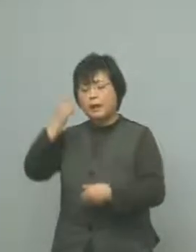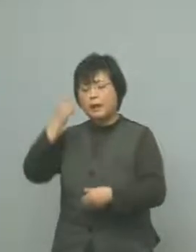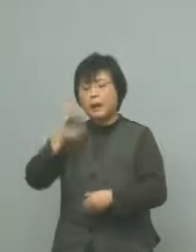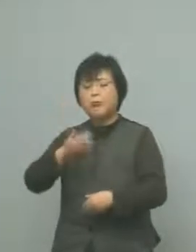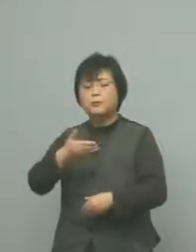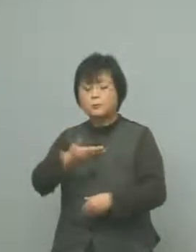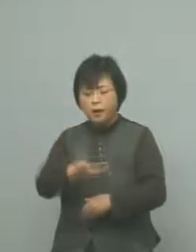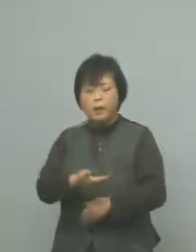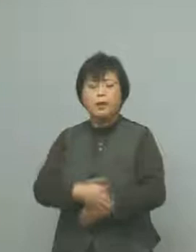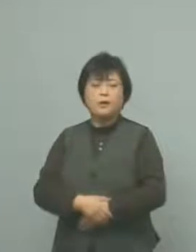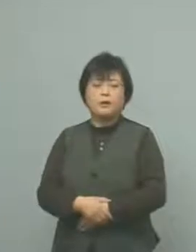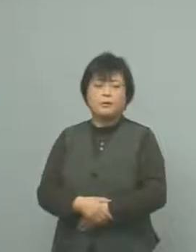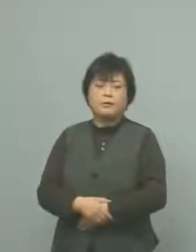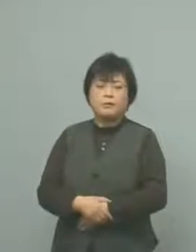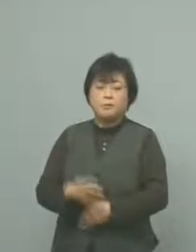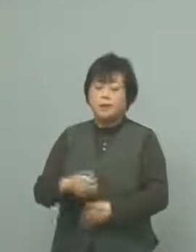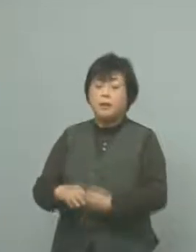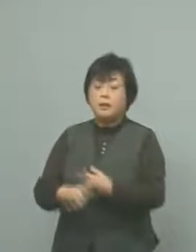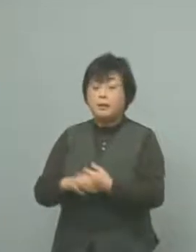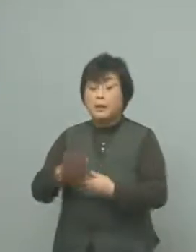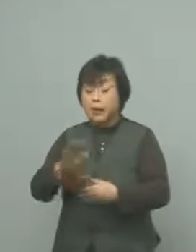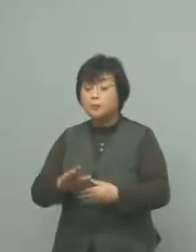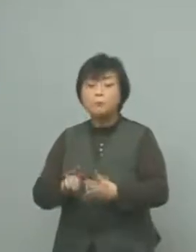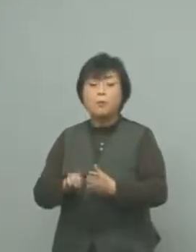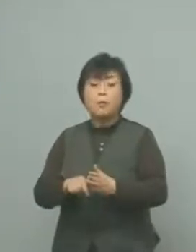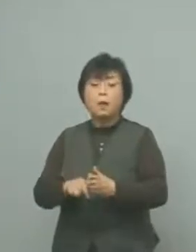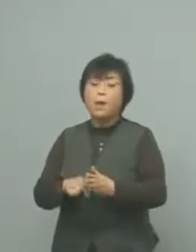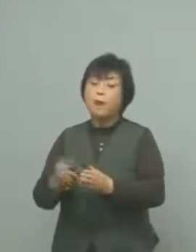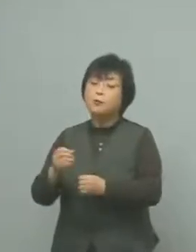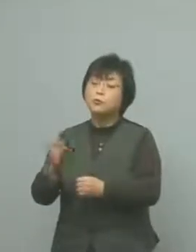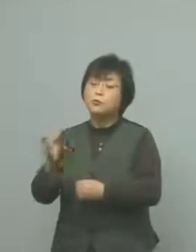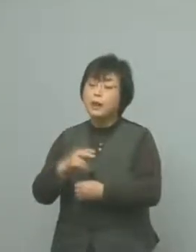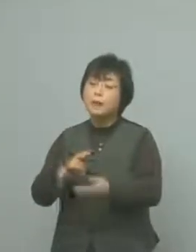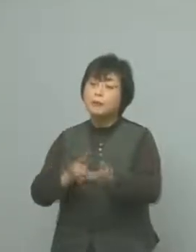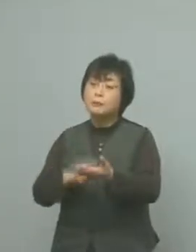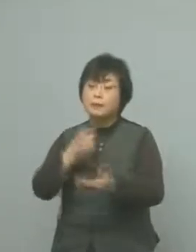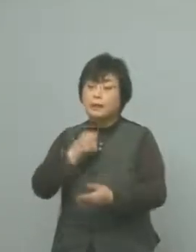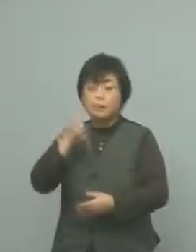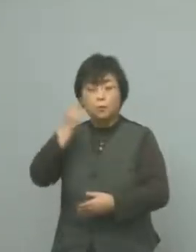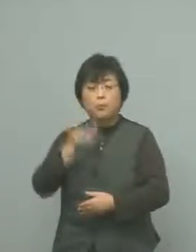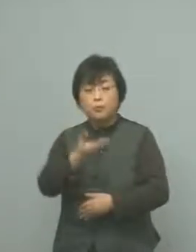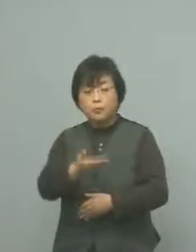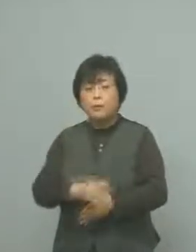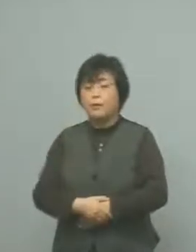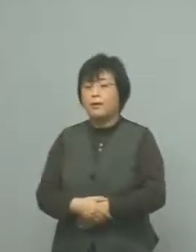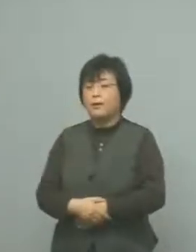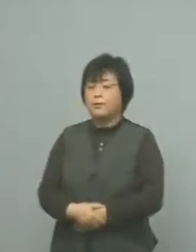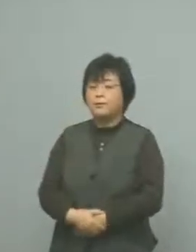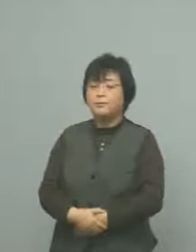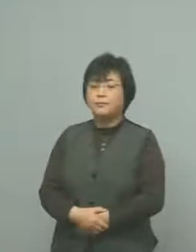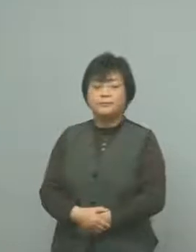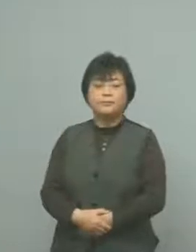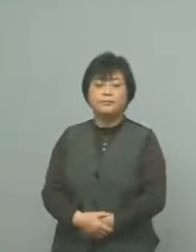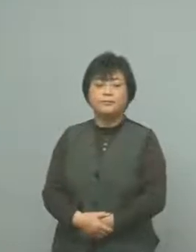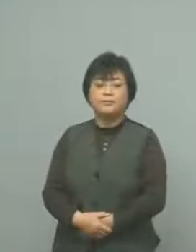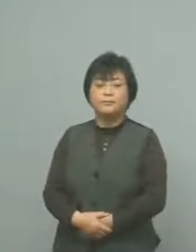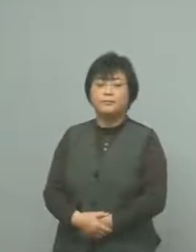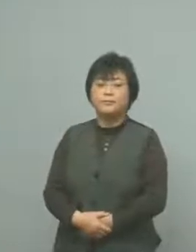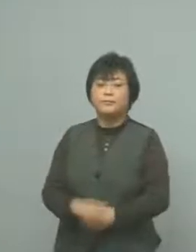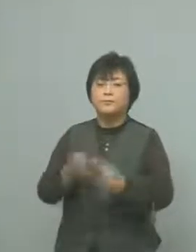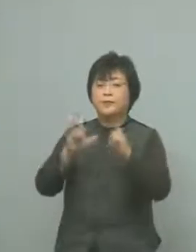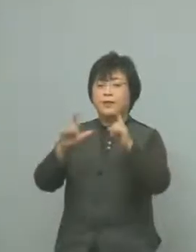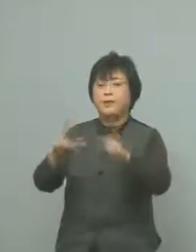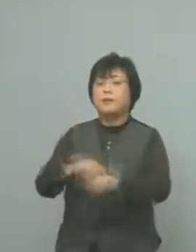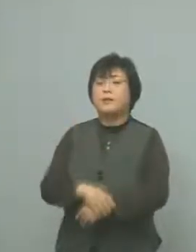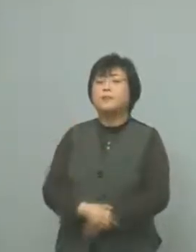かというのと、あとはもしあるのであれば何月ぐらいめどに決めたいのかなというのはありますか。 いやいや本